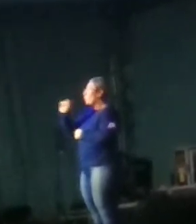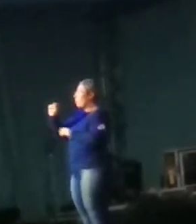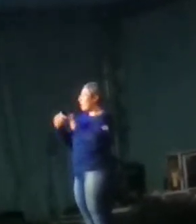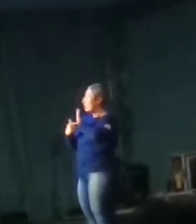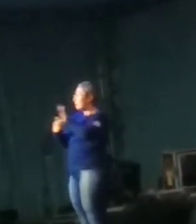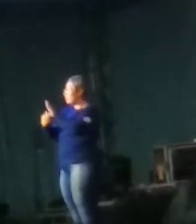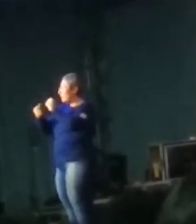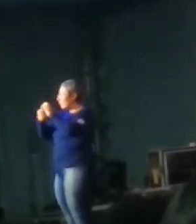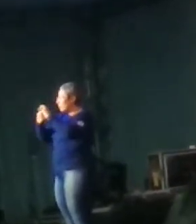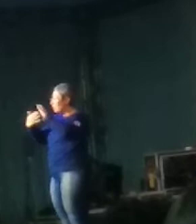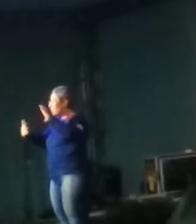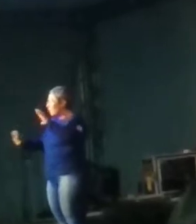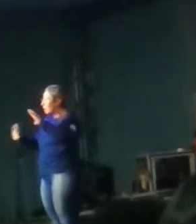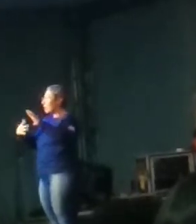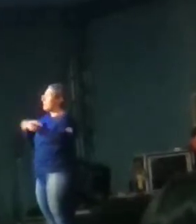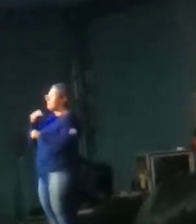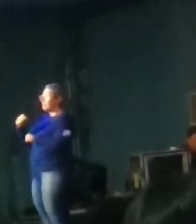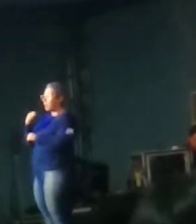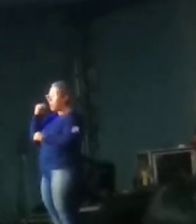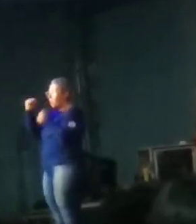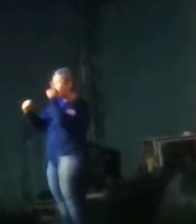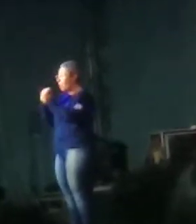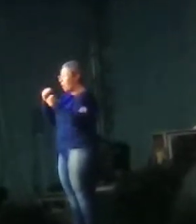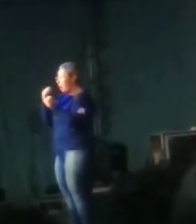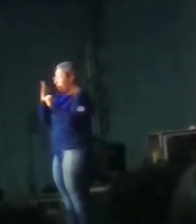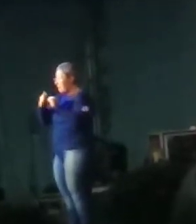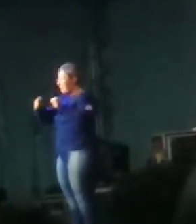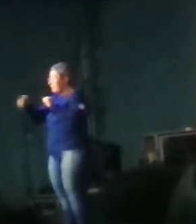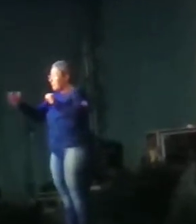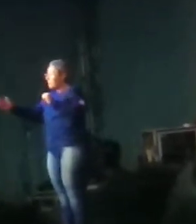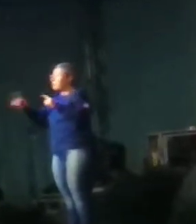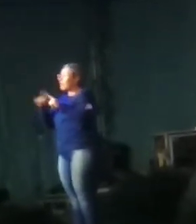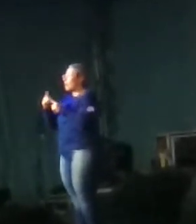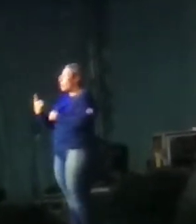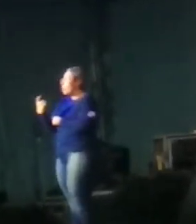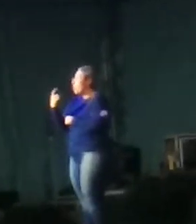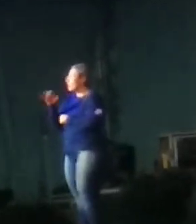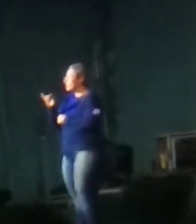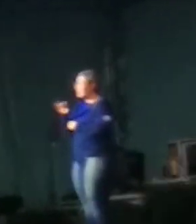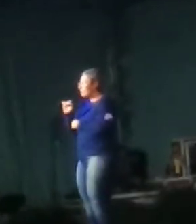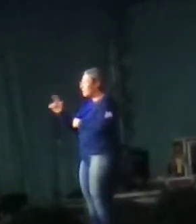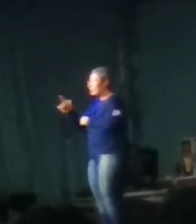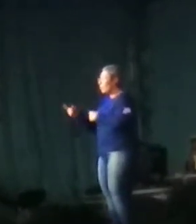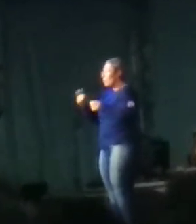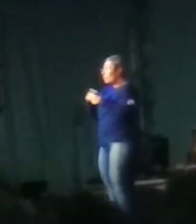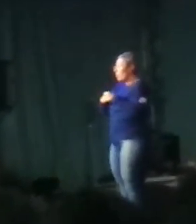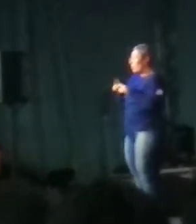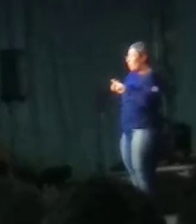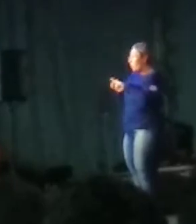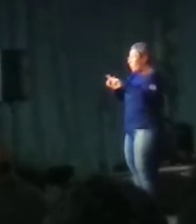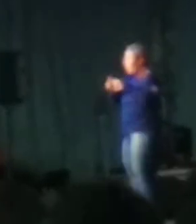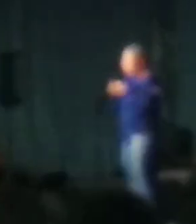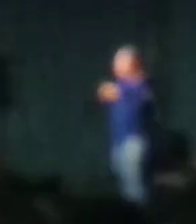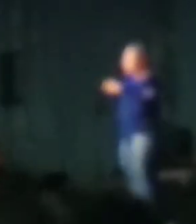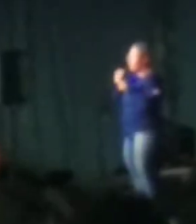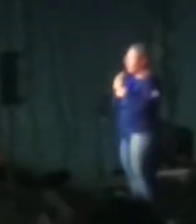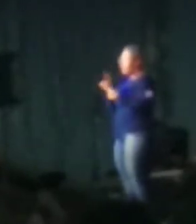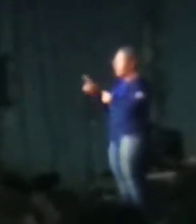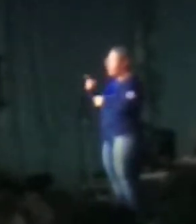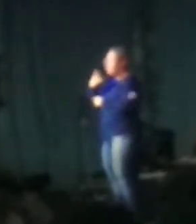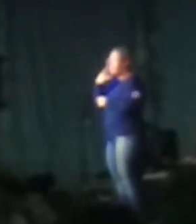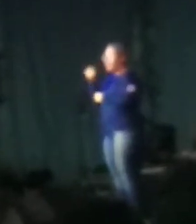apresentam características de assassinato em série. Foi a única civil a participar da reconstituição do crime cometido contra os pais